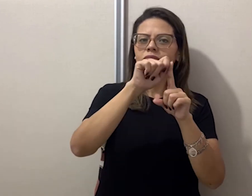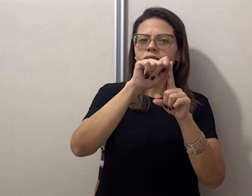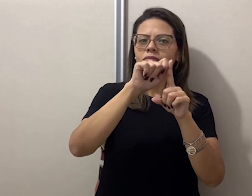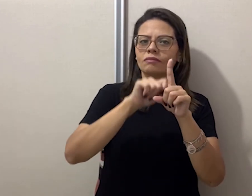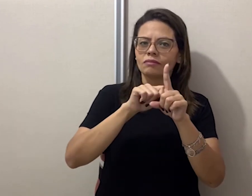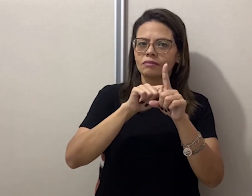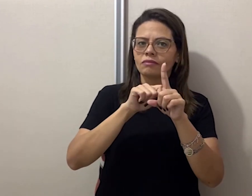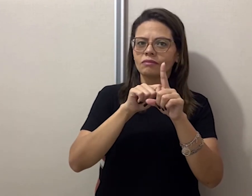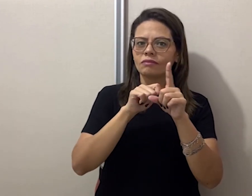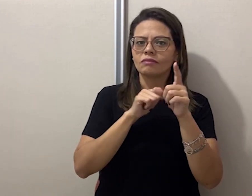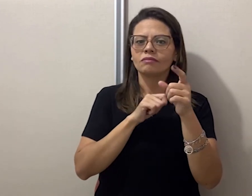5 meses.